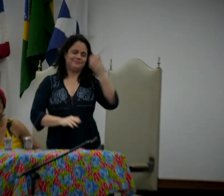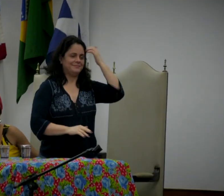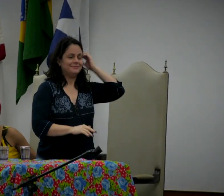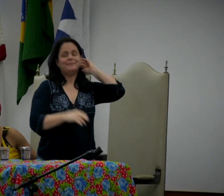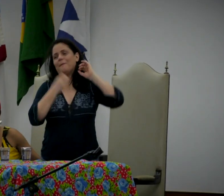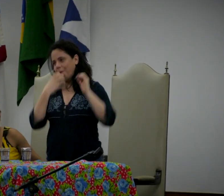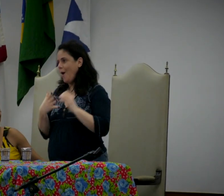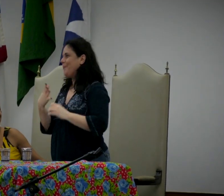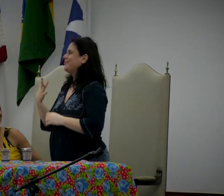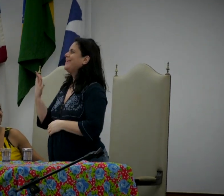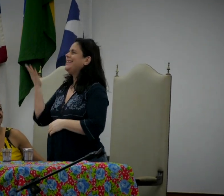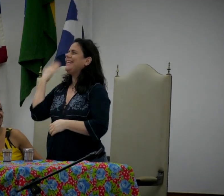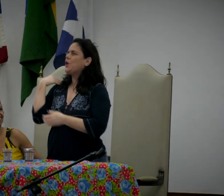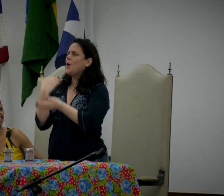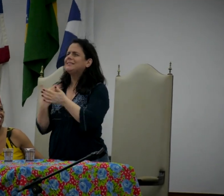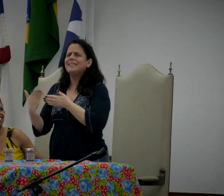tá? Bom,